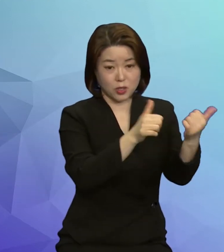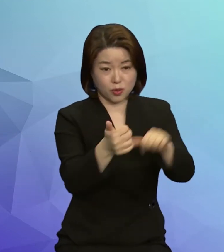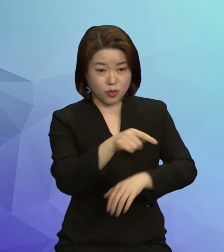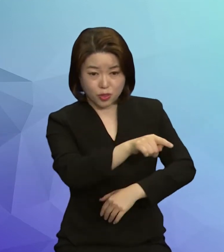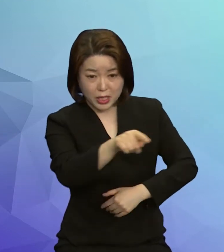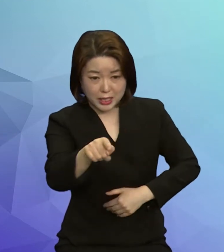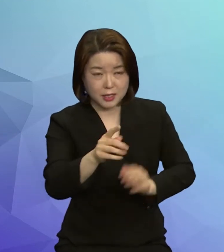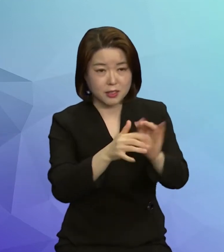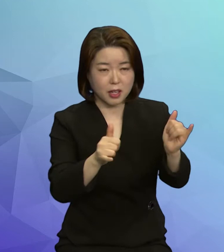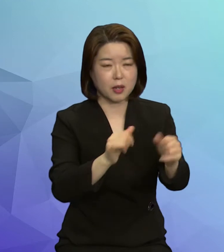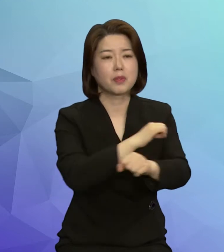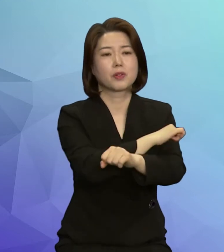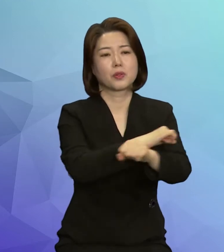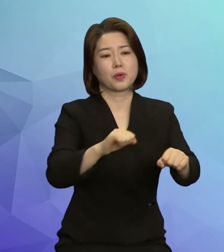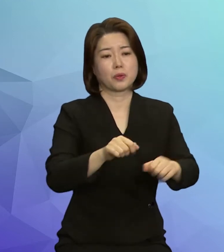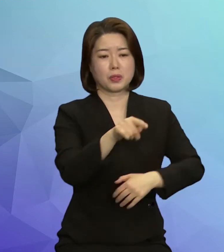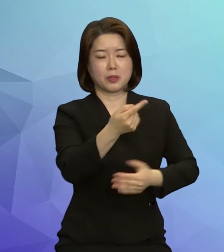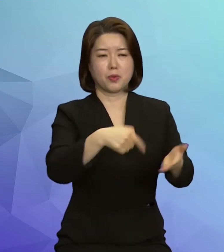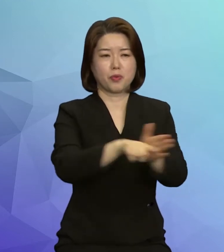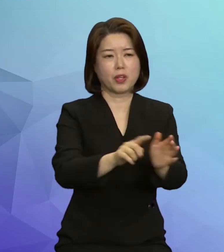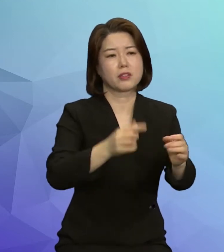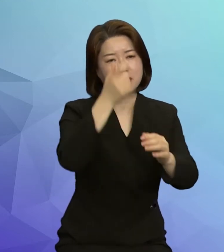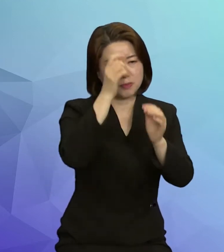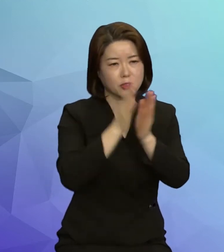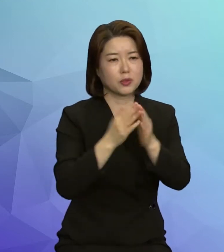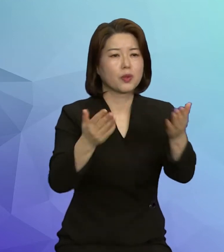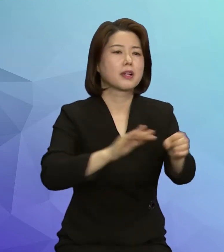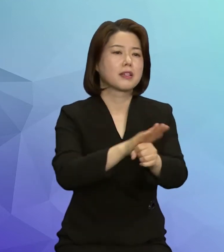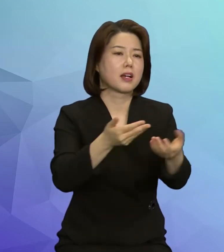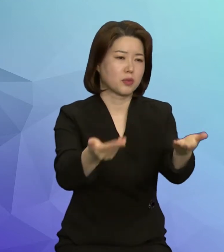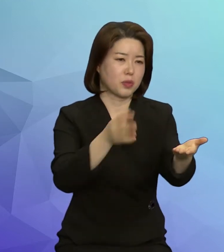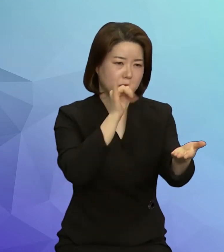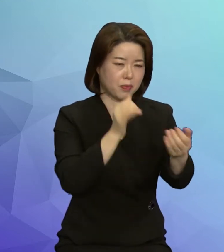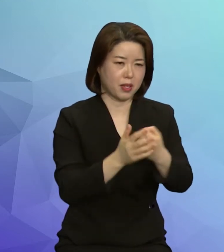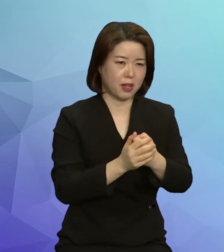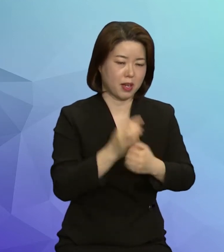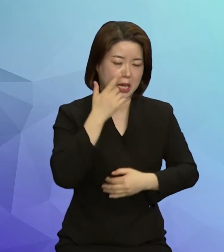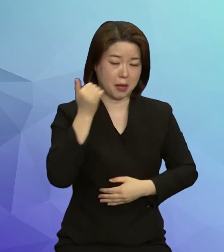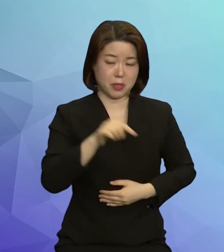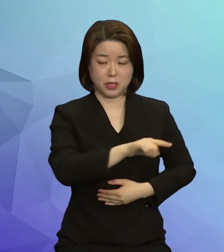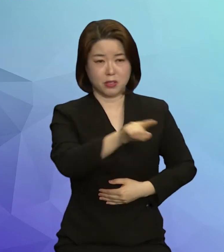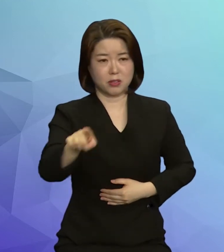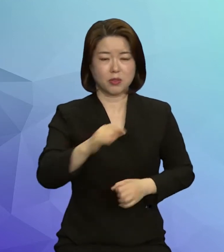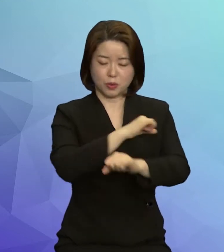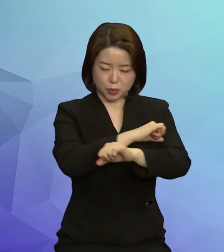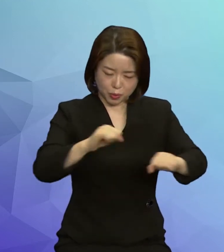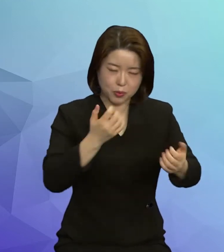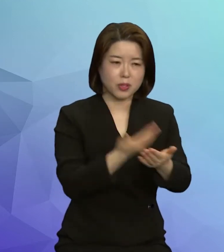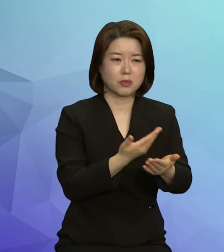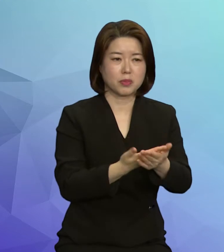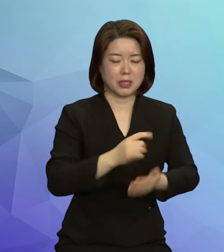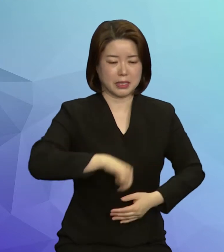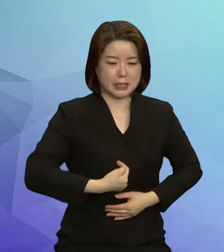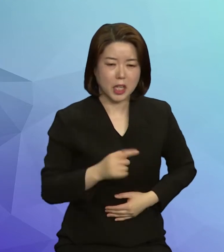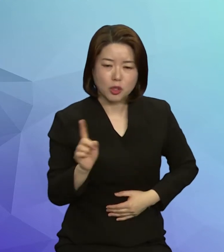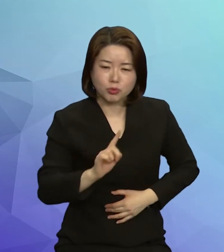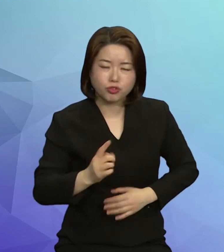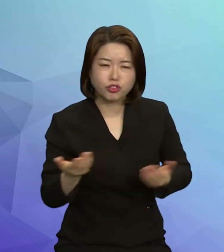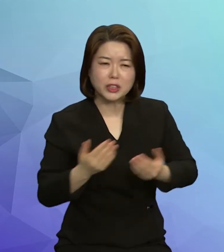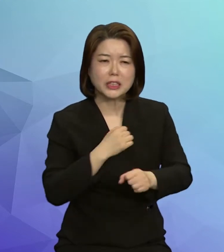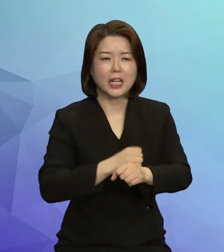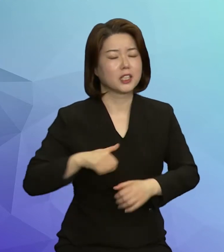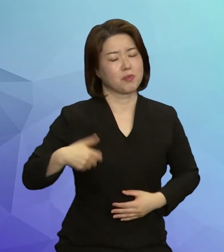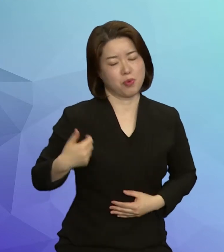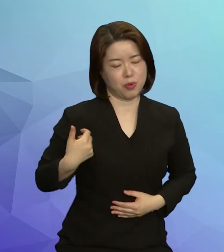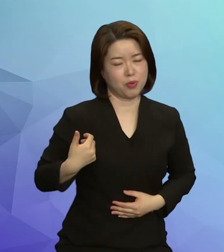죽이는 이들을 용서하고 위하여 기도하셨습니다. 아버지, 저들을 사하여 주옵소서. 자기들이 하는 것을